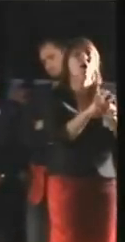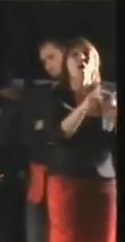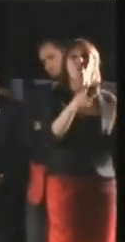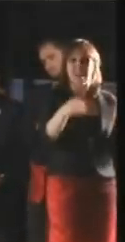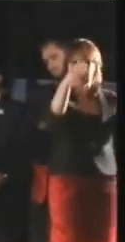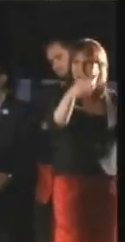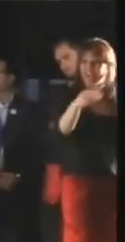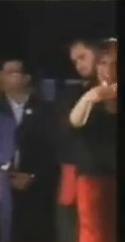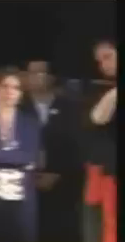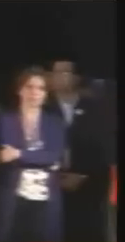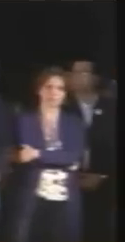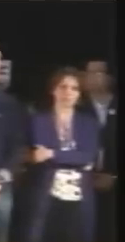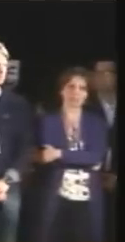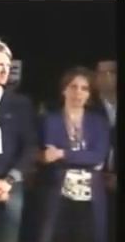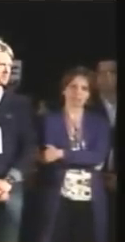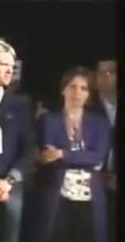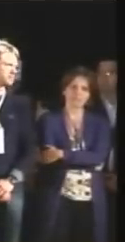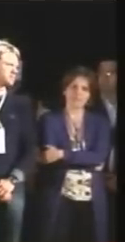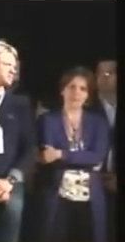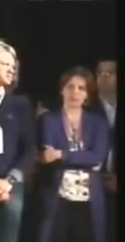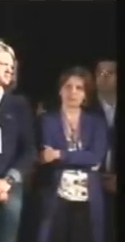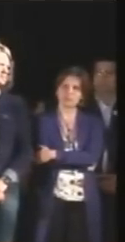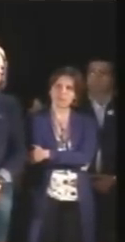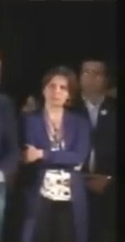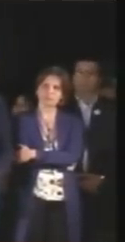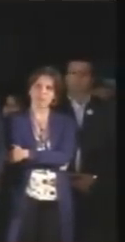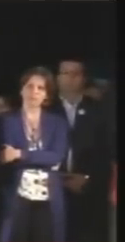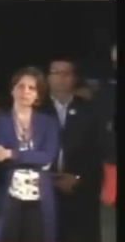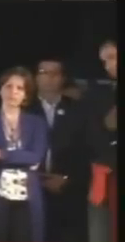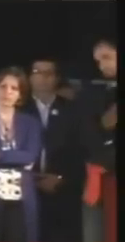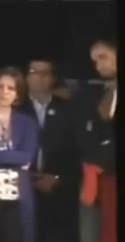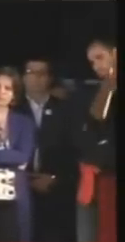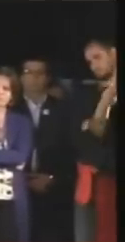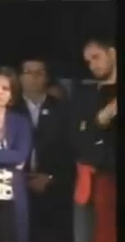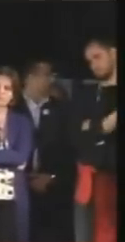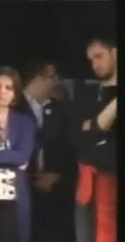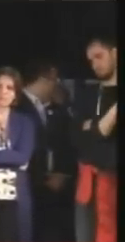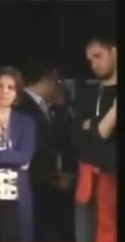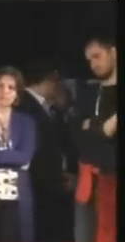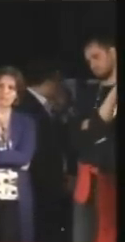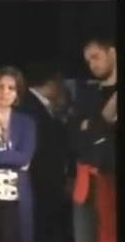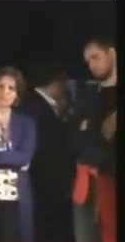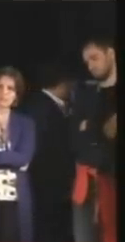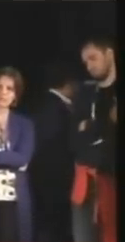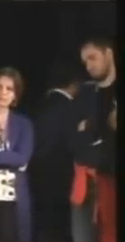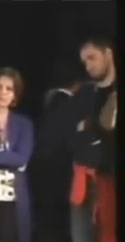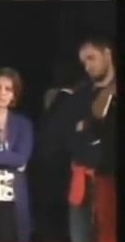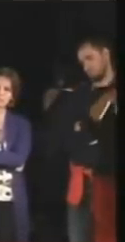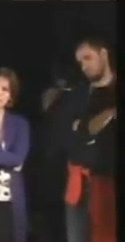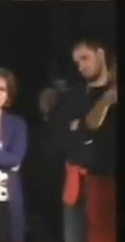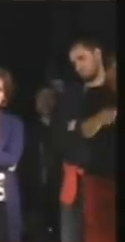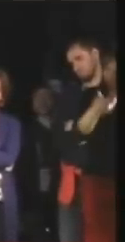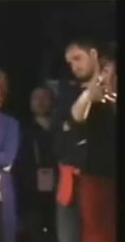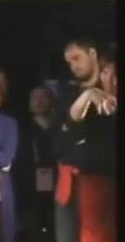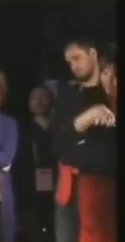esterni, metti i doppi vetri e poi metti un cogeneratore a olio di colza. E allora i consumi da 400 watt a metro quadro